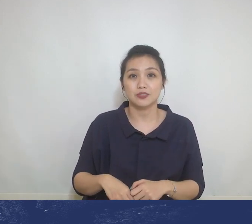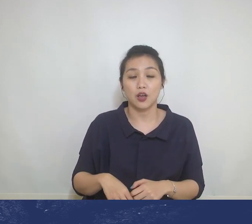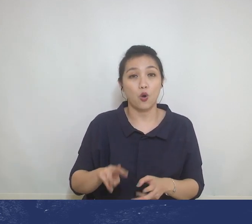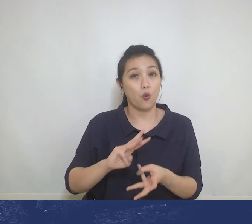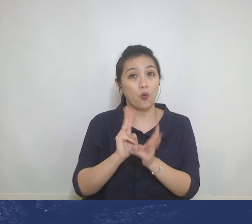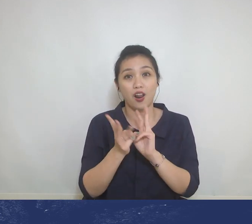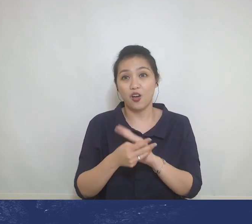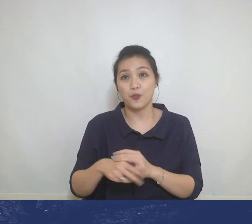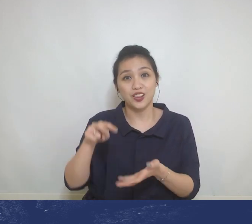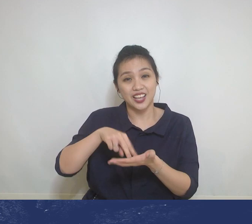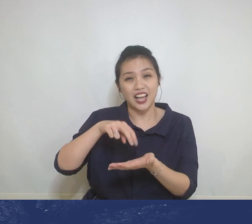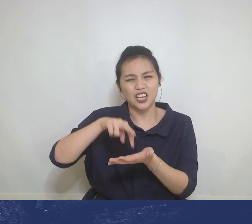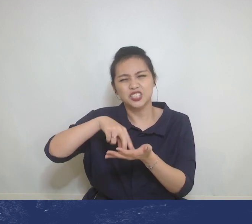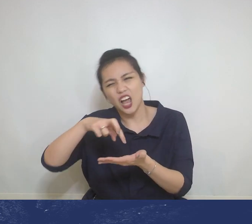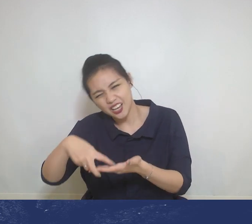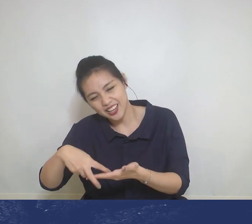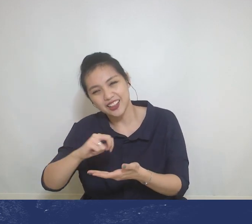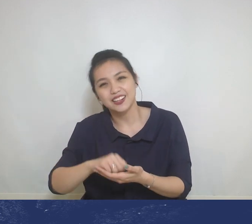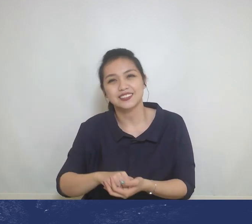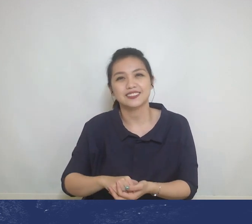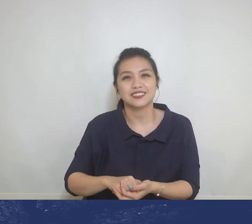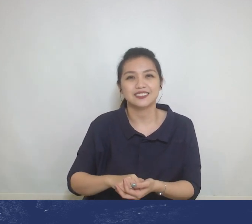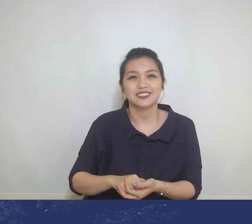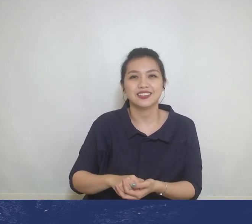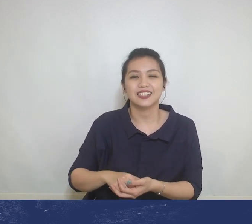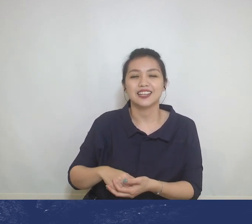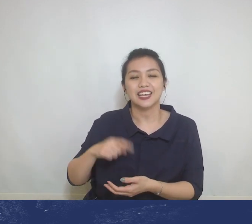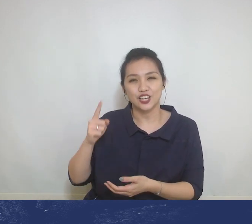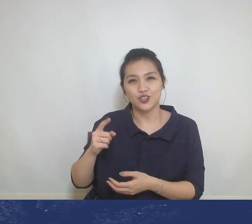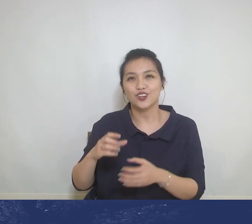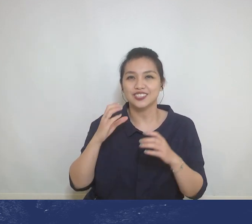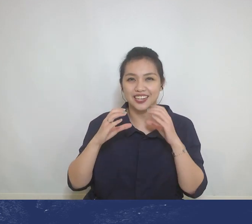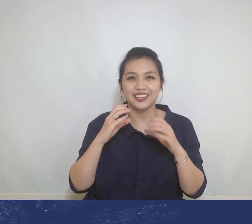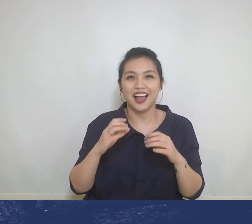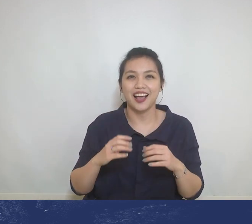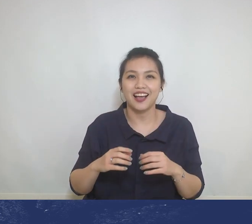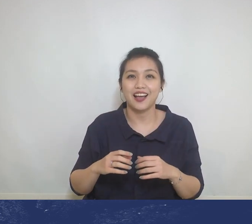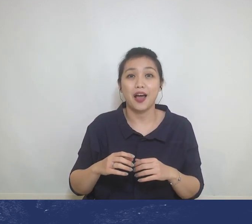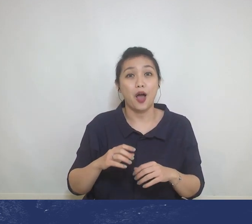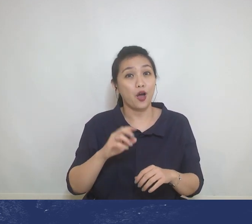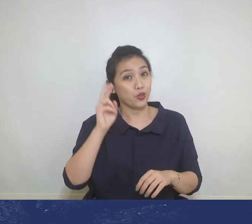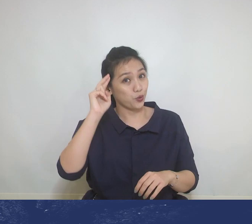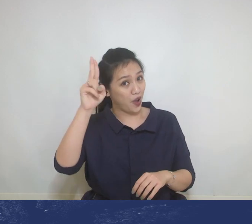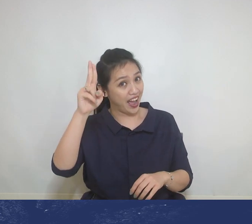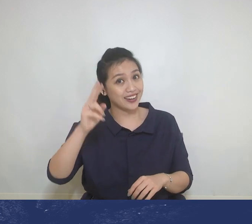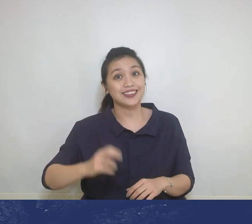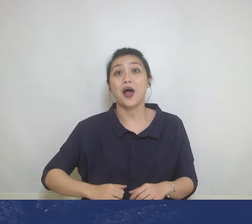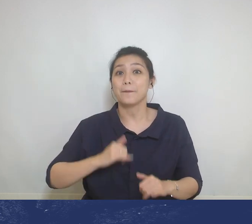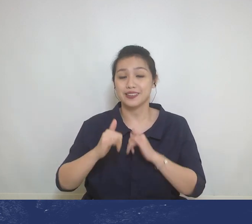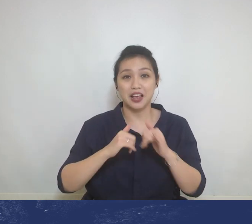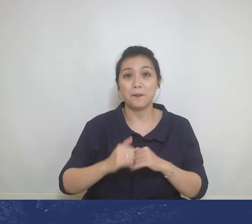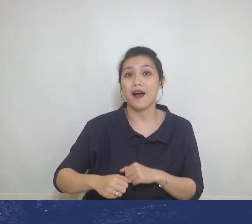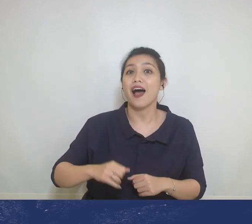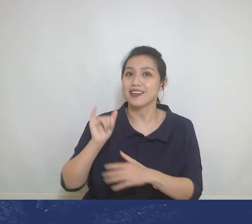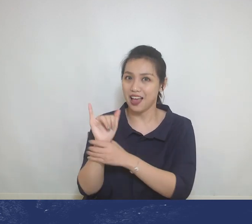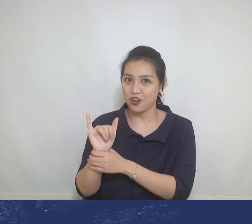Terplecoknya. Ini bukan kelemahan. Terplecoknya. Ini kesaksian. Bahwa dia berkemenangan bersama Tuhan. Dia tidak